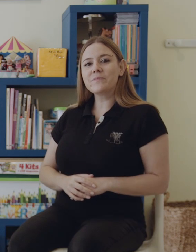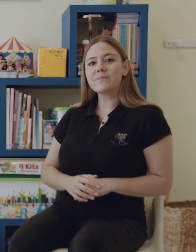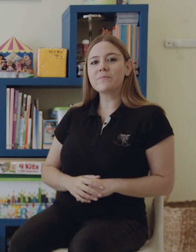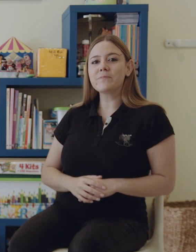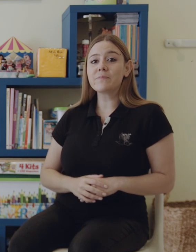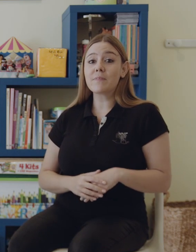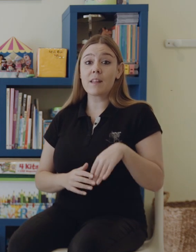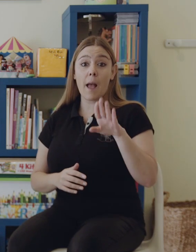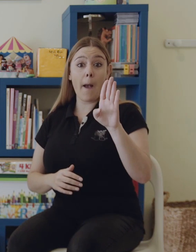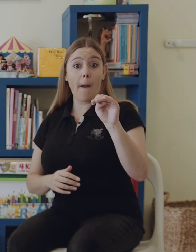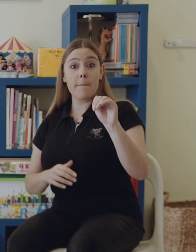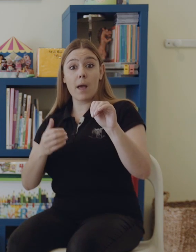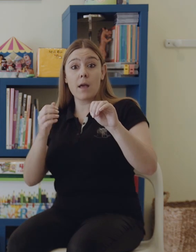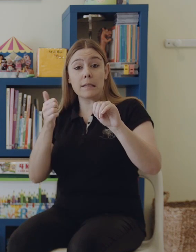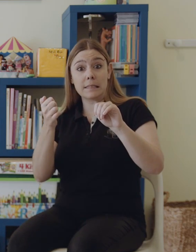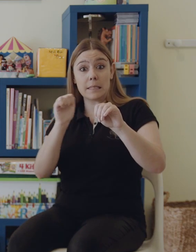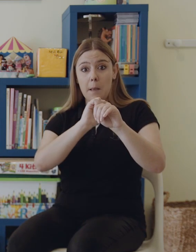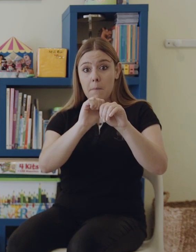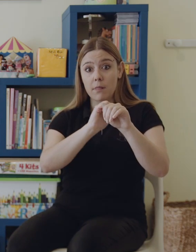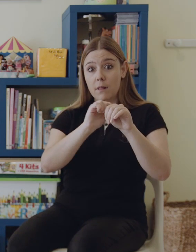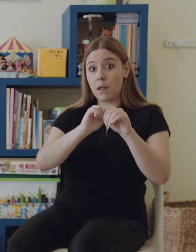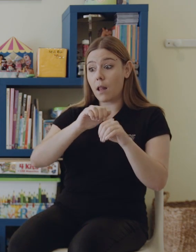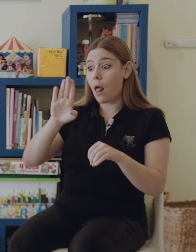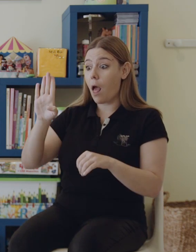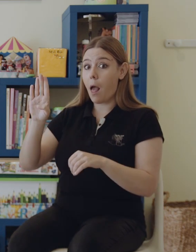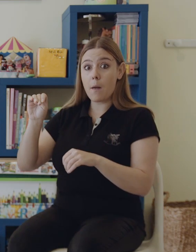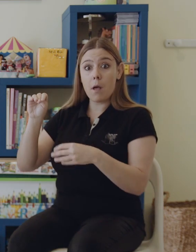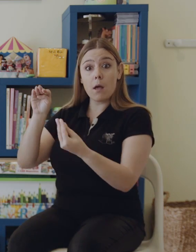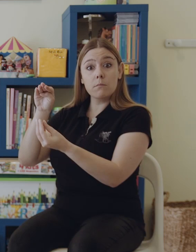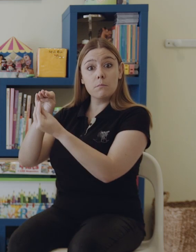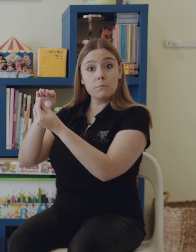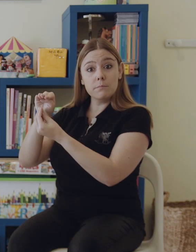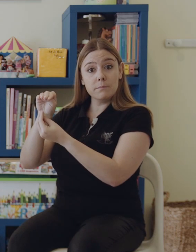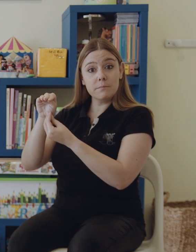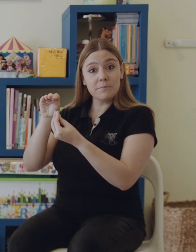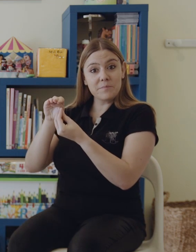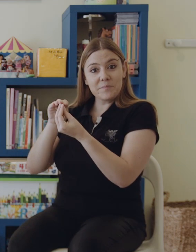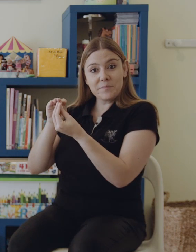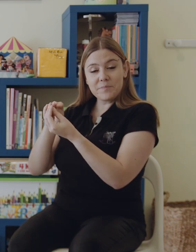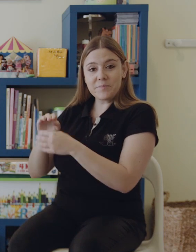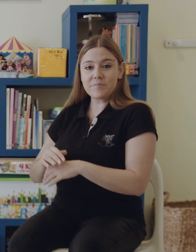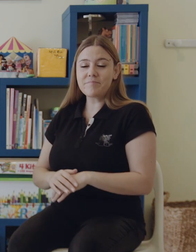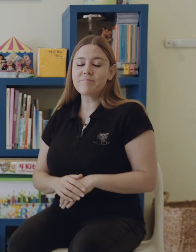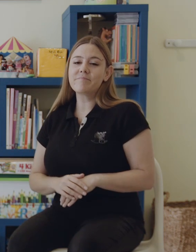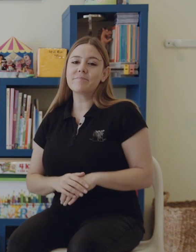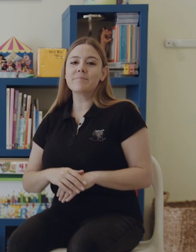Tem num pé sapatilha e no outro uma chuteira.